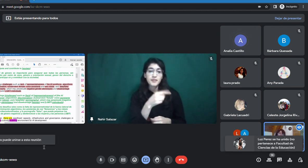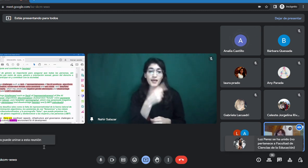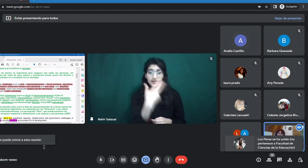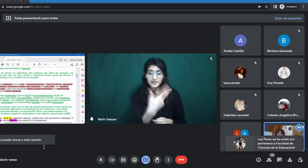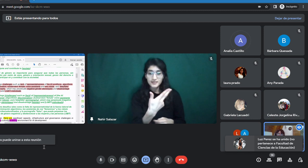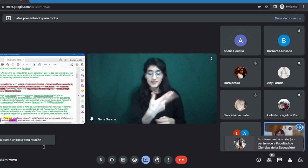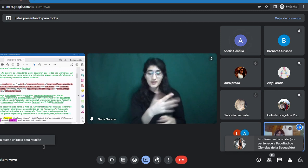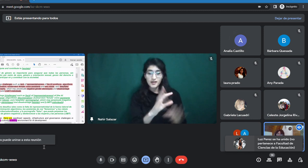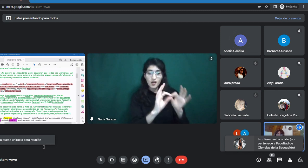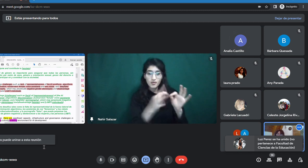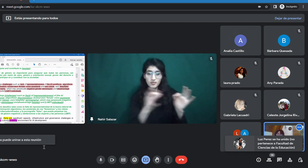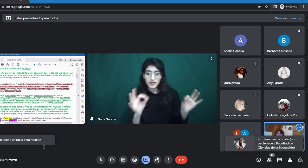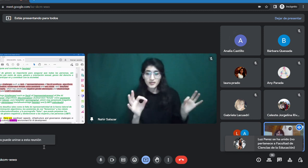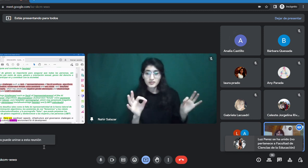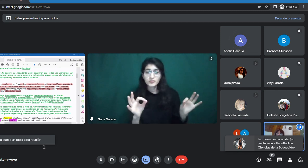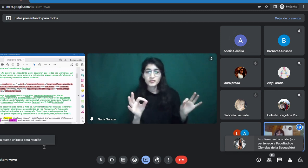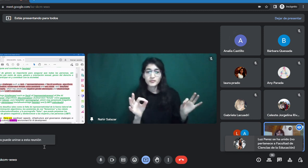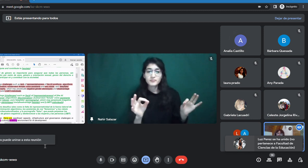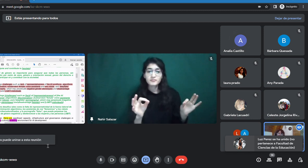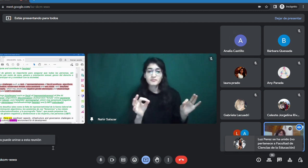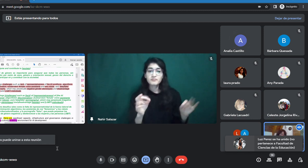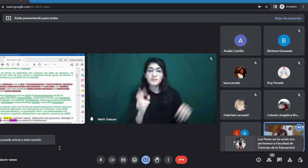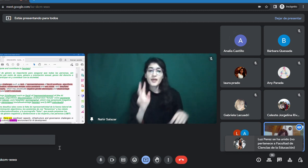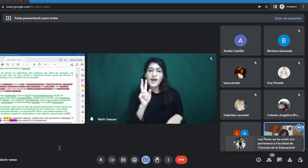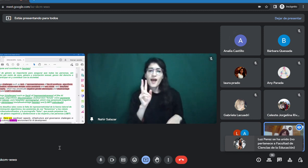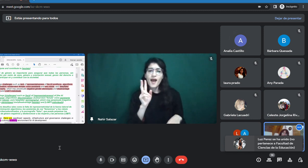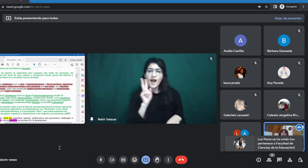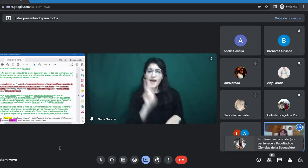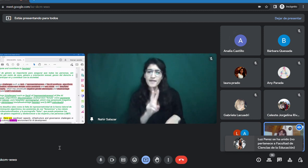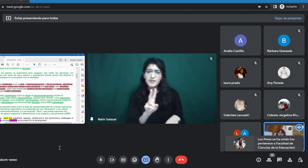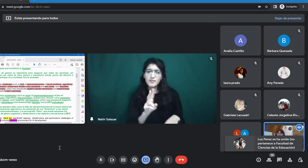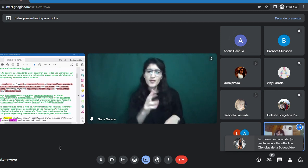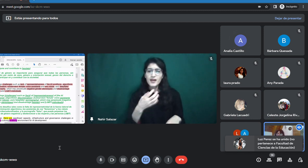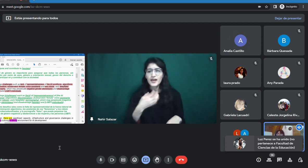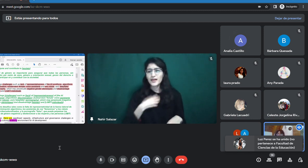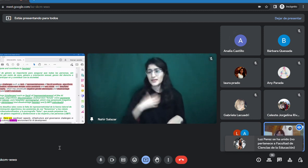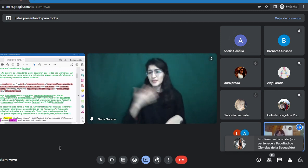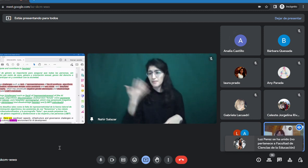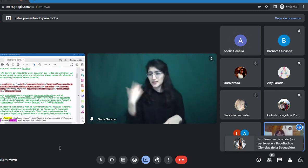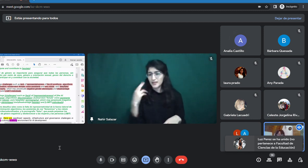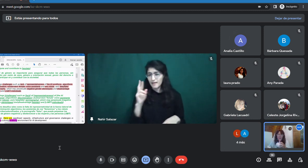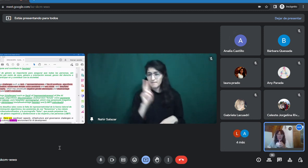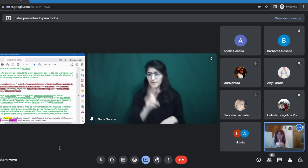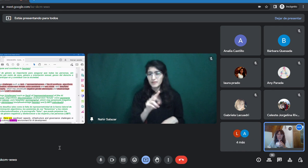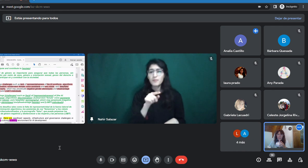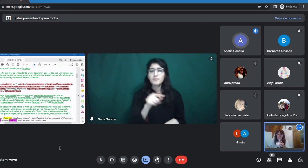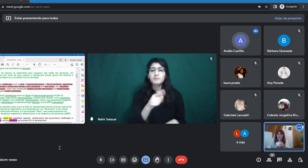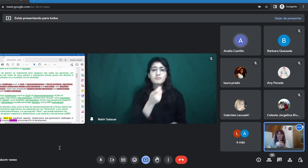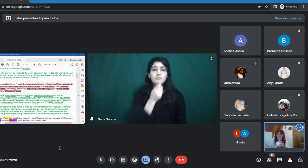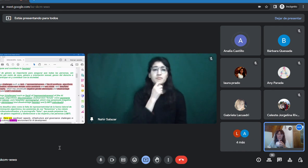clase pasada. ¿Qué era? De Aris y de Arar. ¿Cómo se traducía?